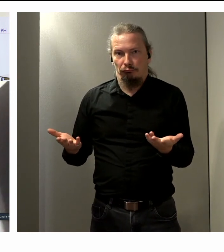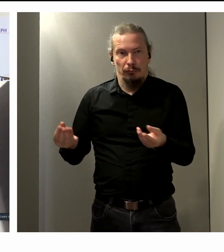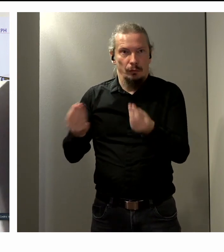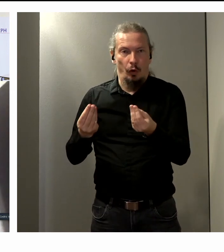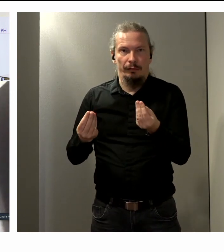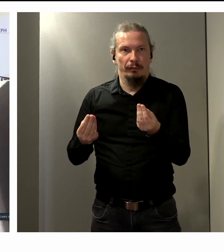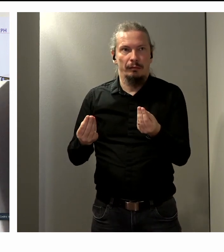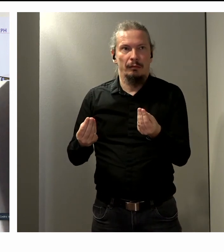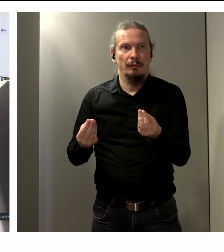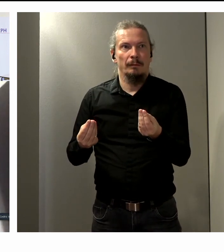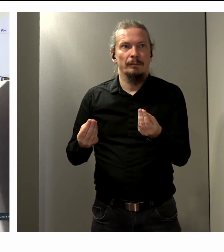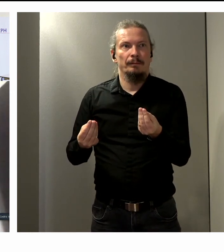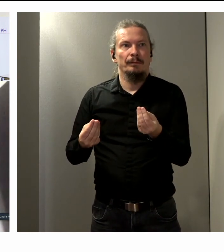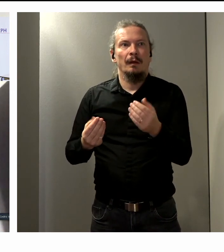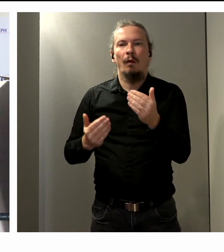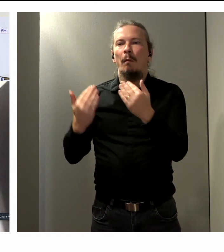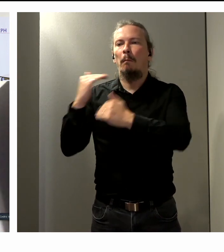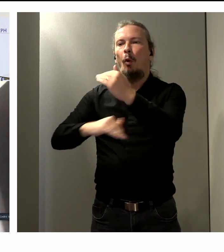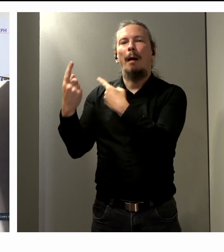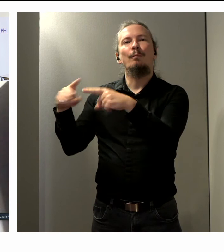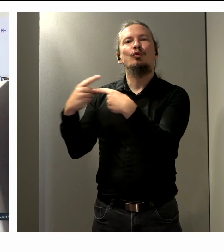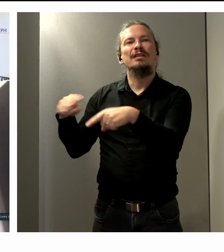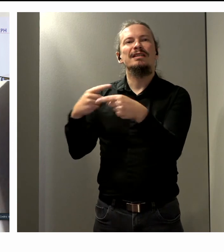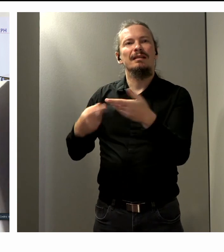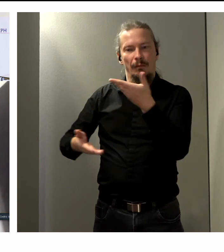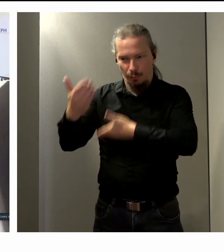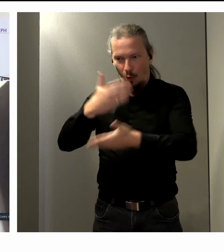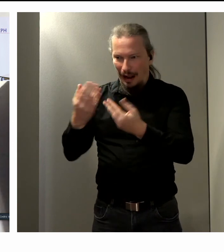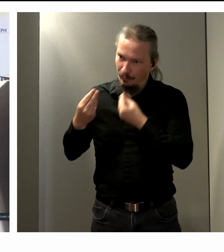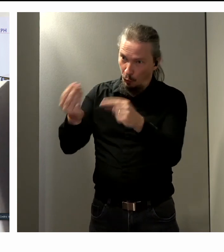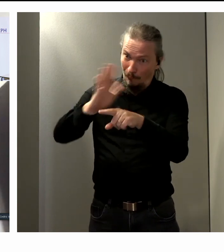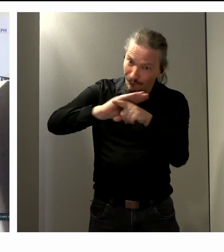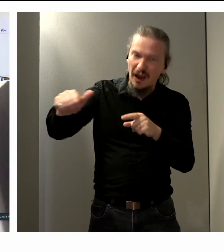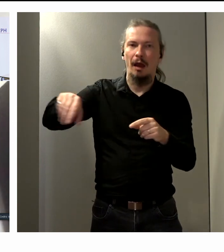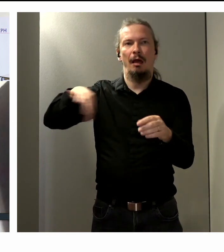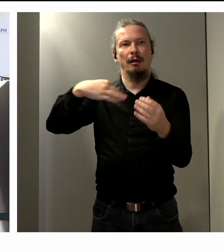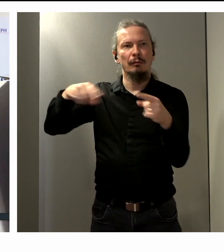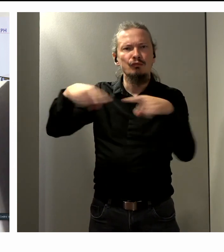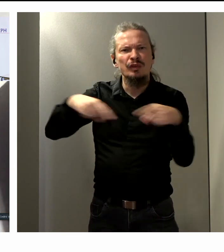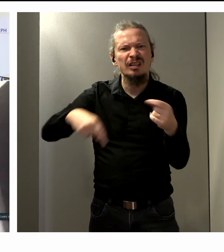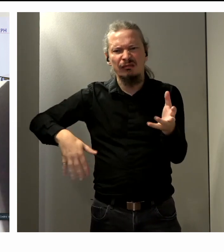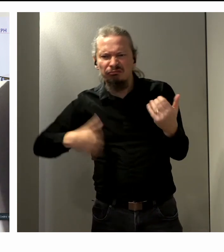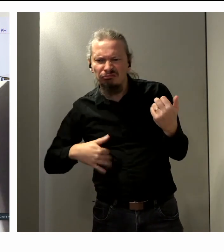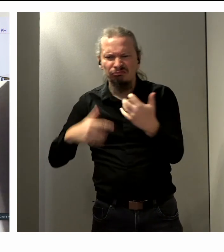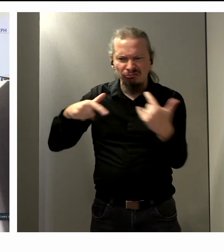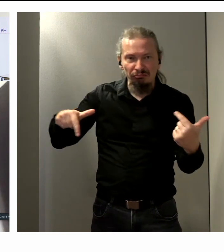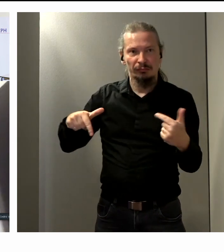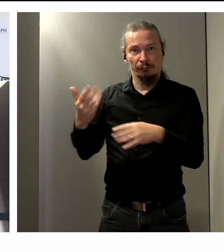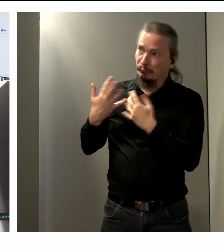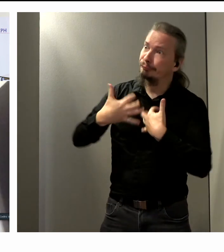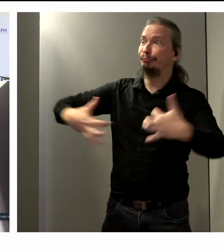situation à travers tel ou tel programme musical, de faire de la musique, de donner des concerts, de recevoir des